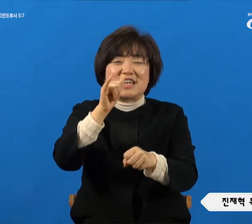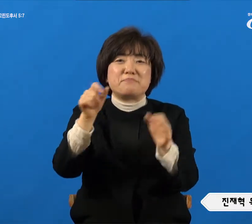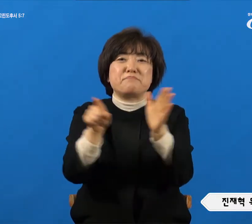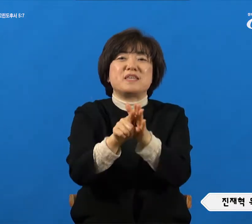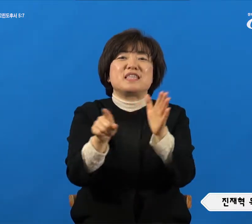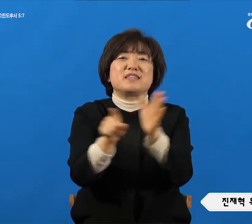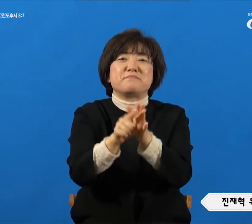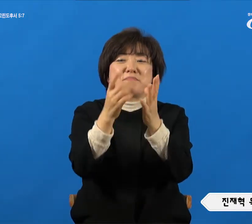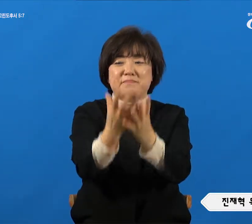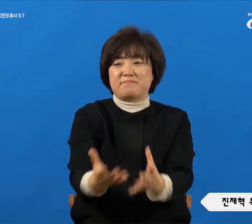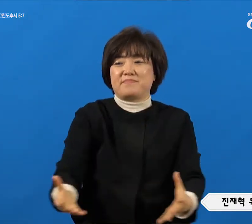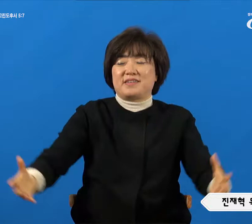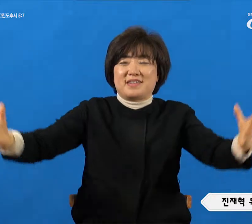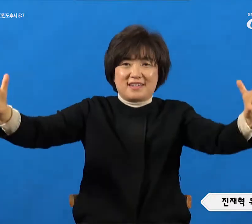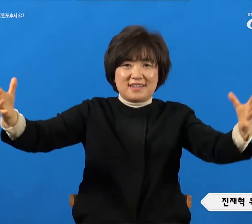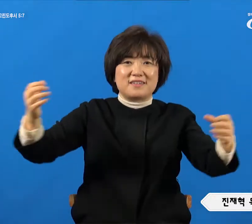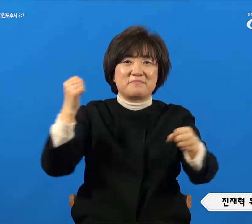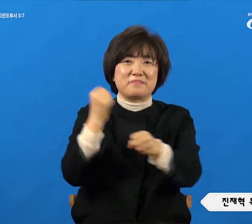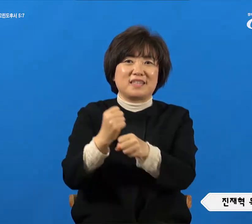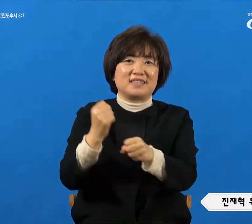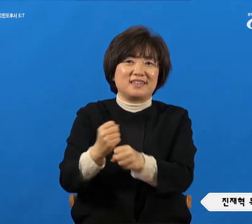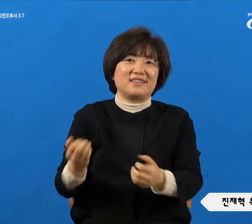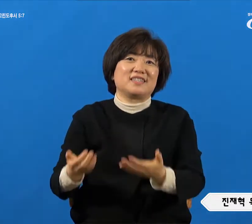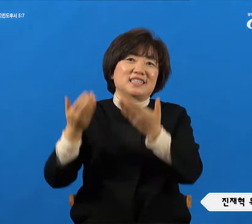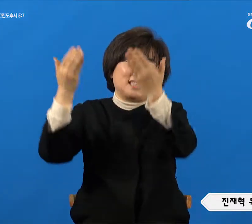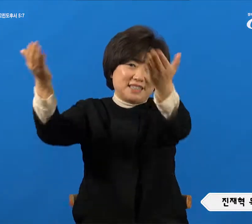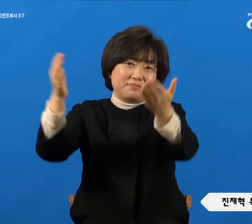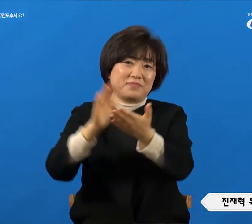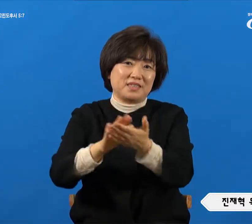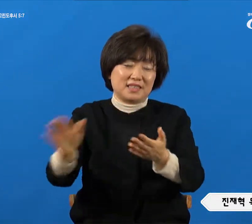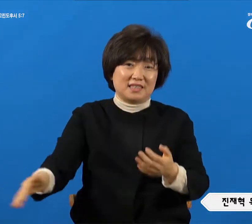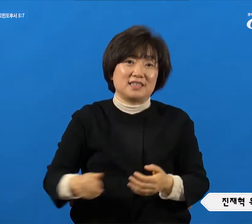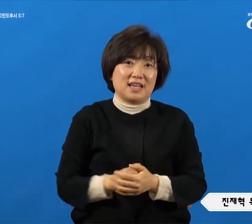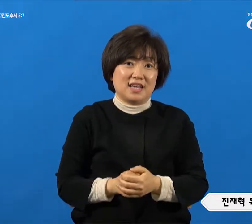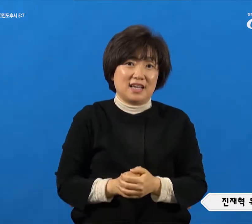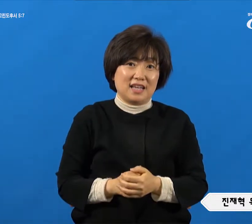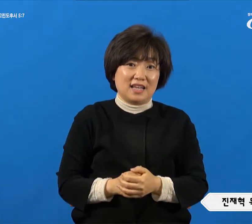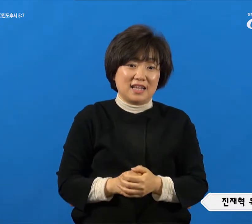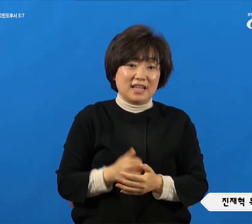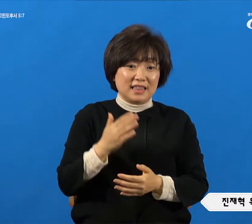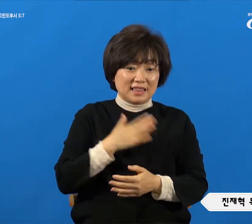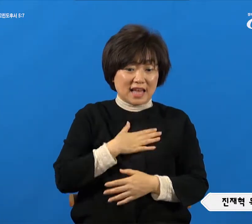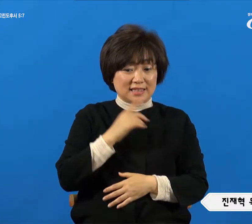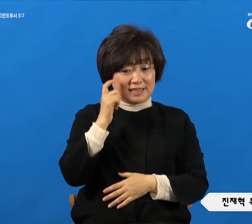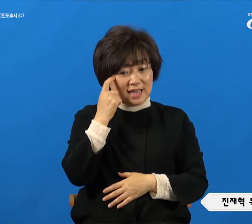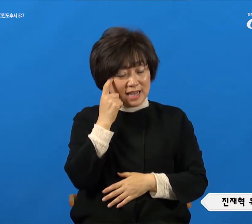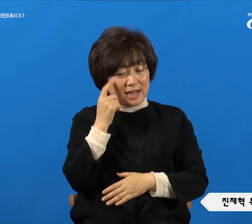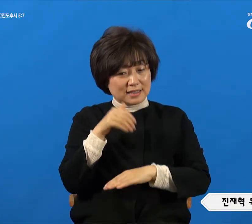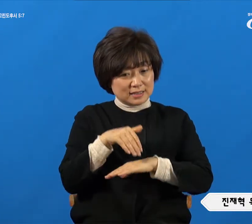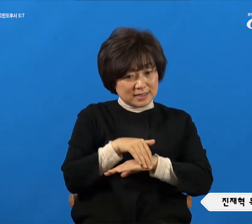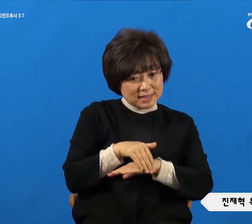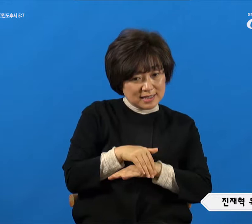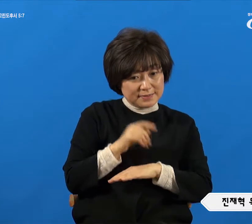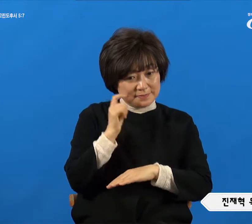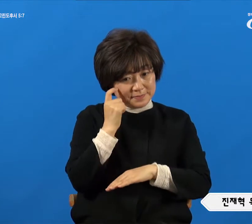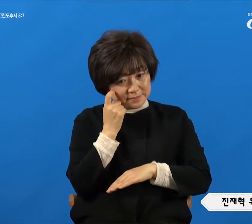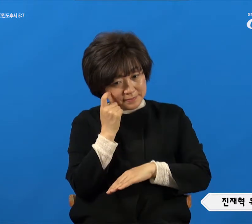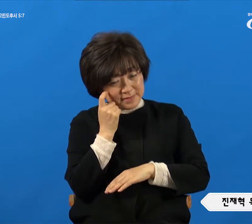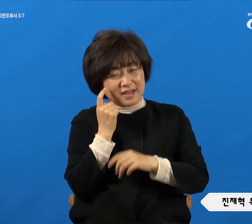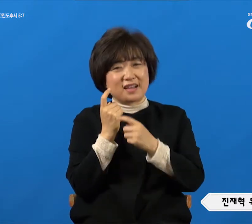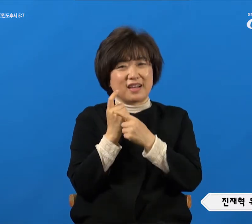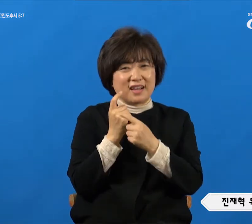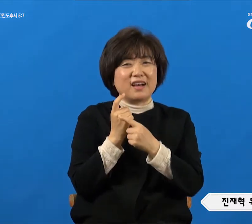모습을 성경은 설명합니다. 우리의 전략이, 이성이, 계산이,